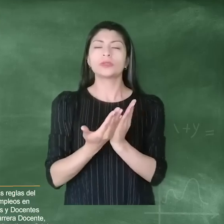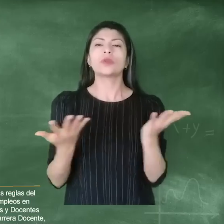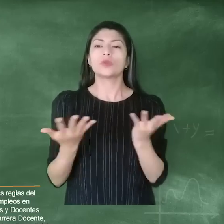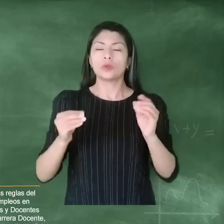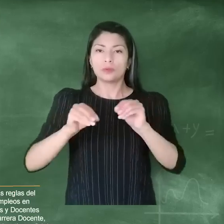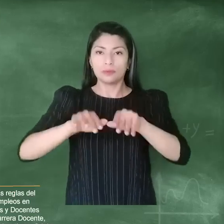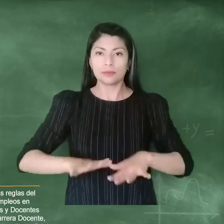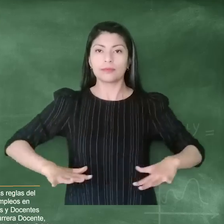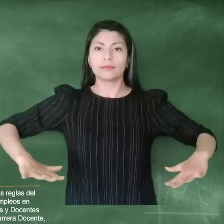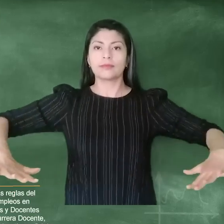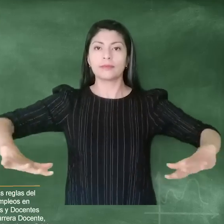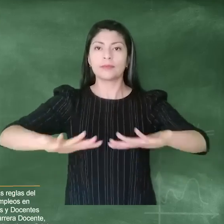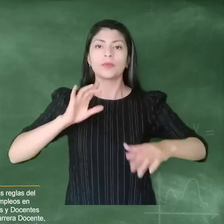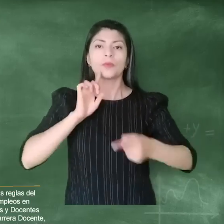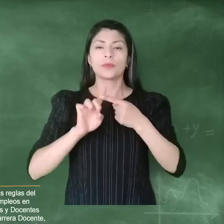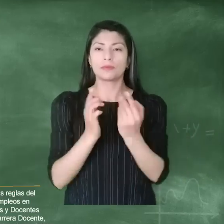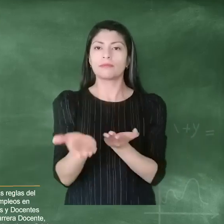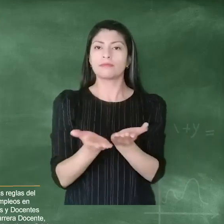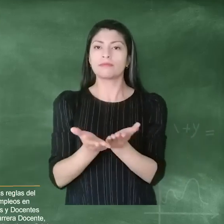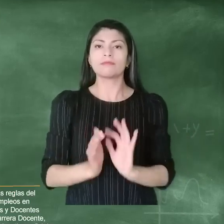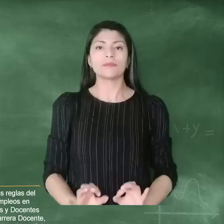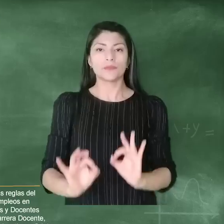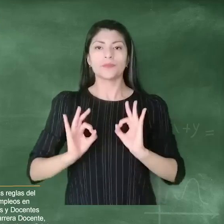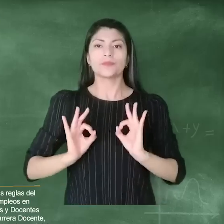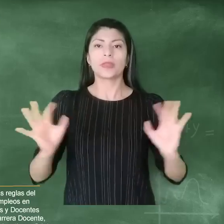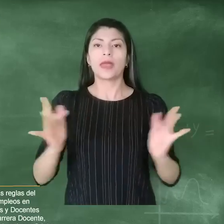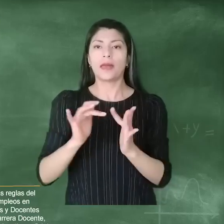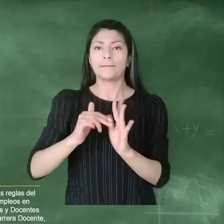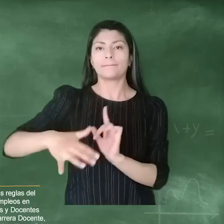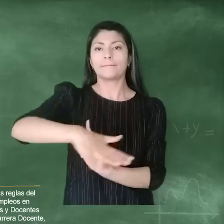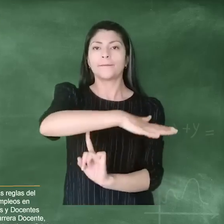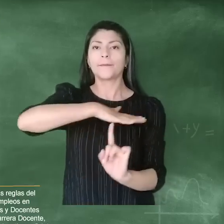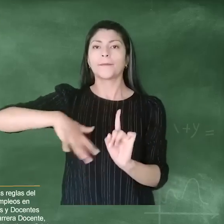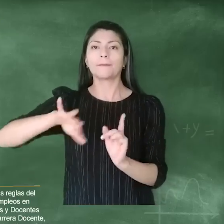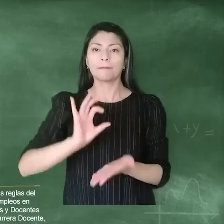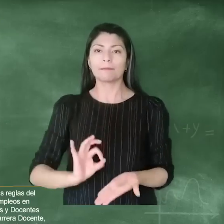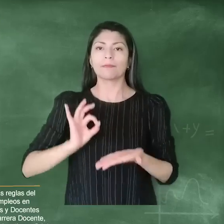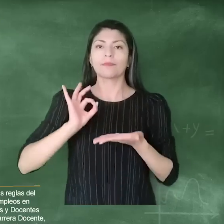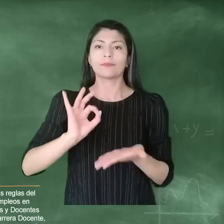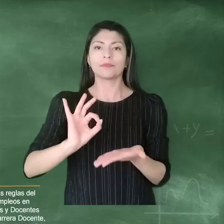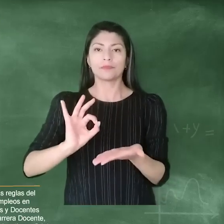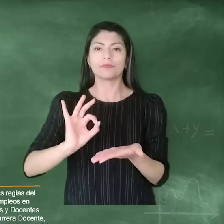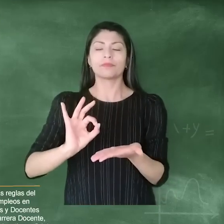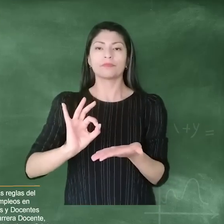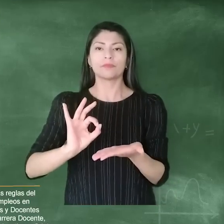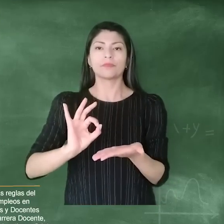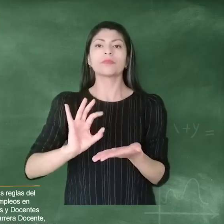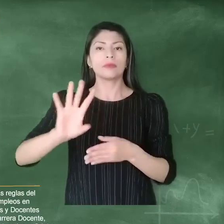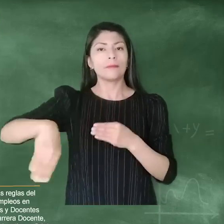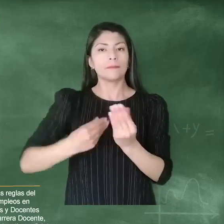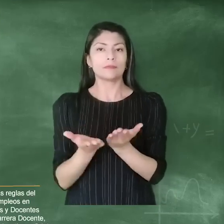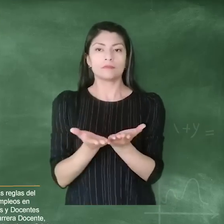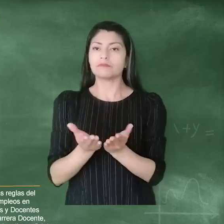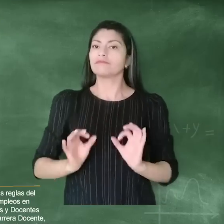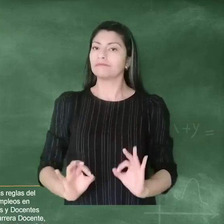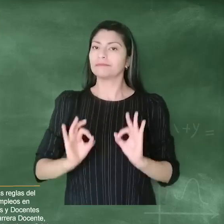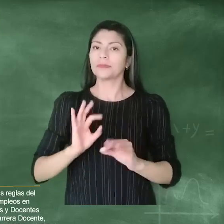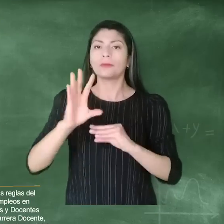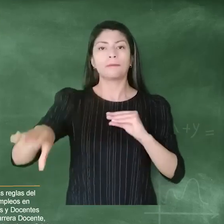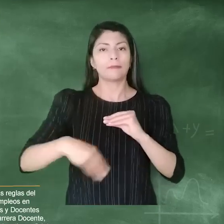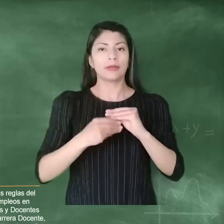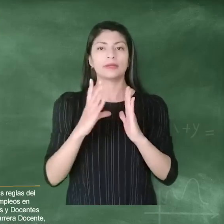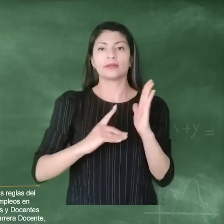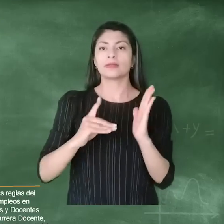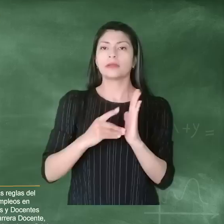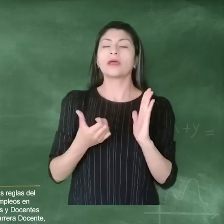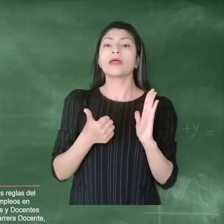su jurisdicción garantizando su adecuada prestación en condiciones de cobertura, calidad y eficiencia. De